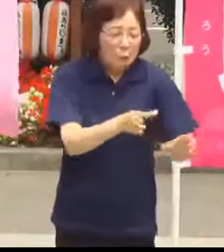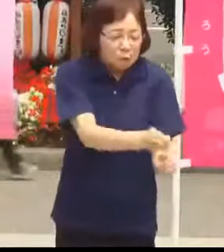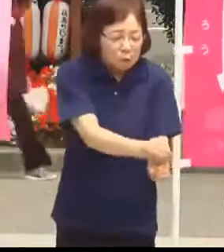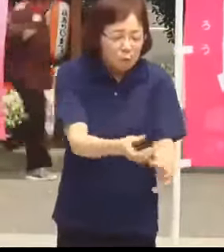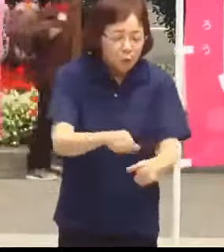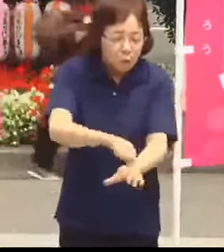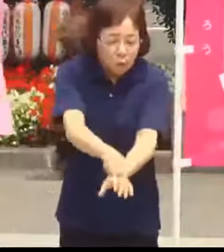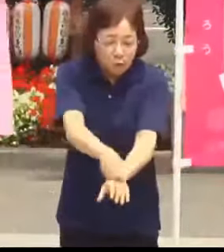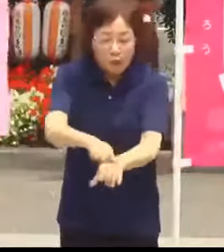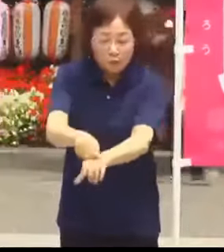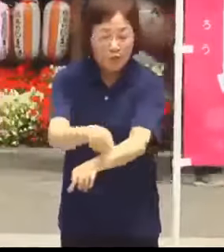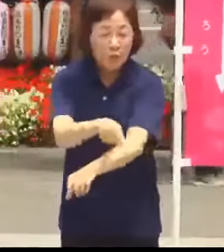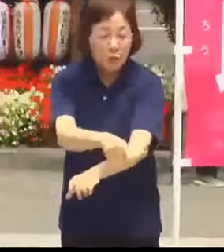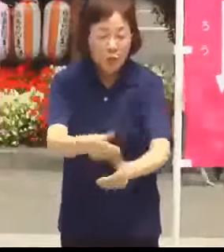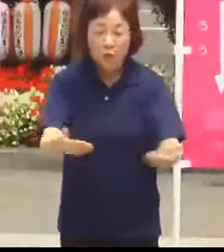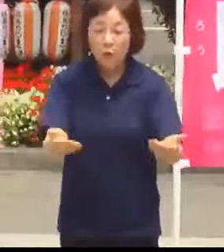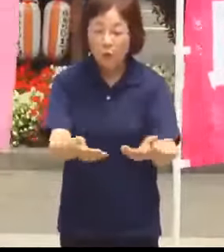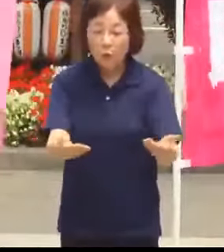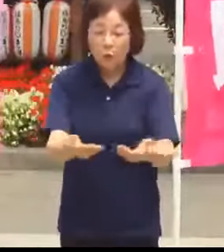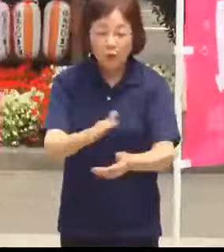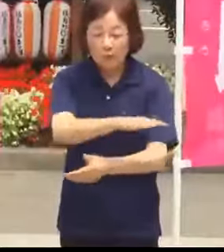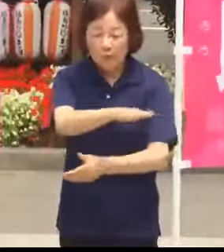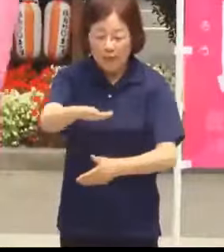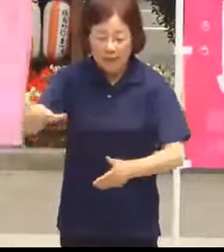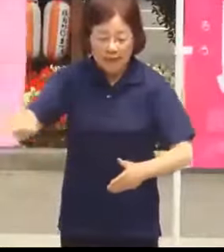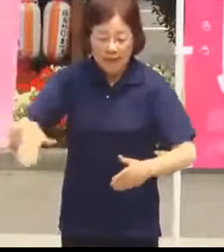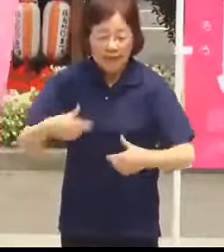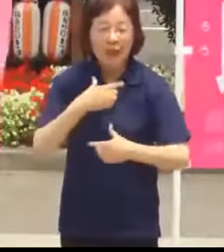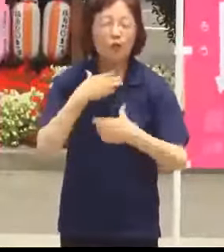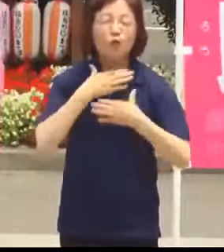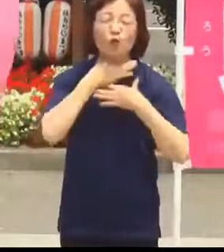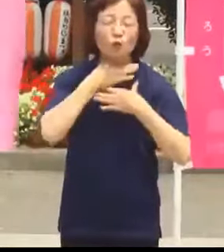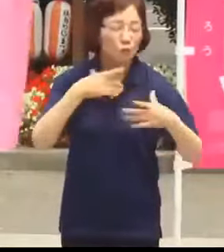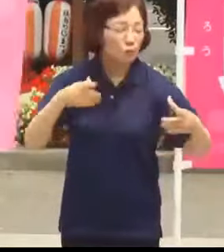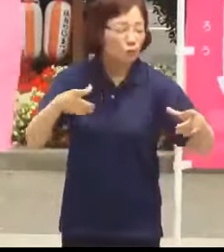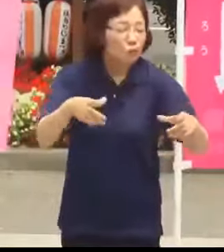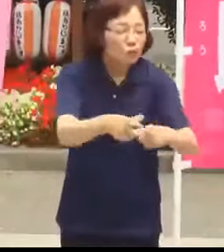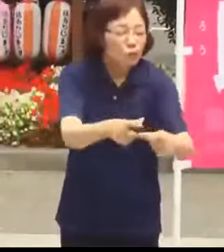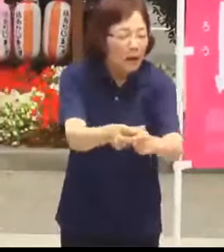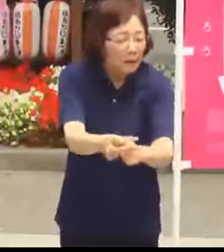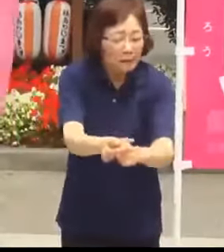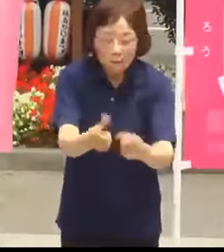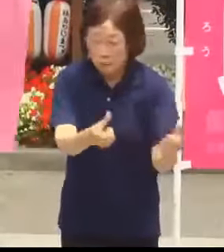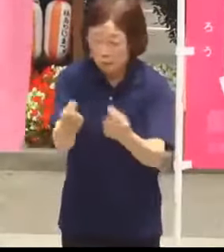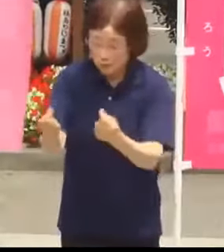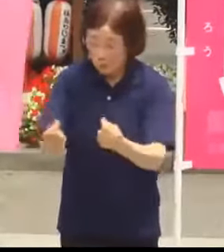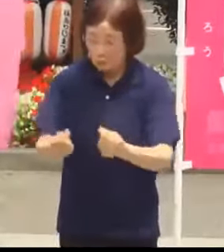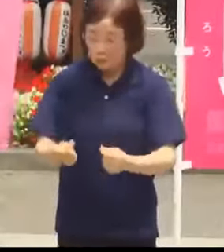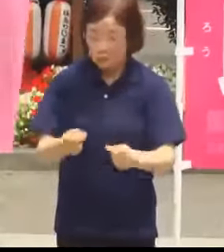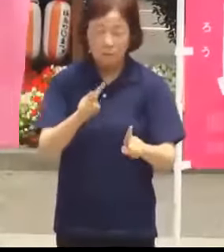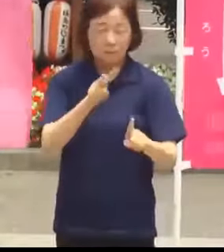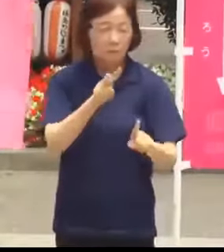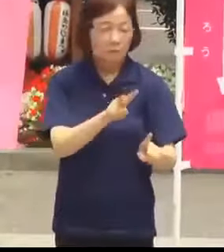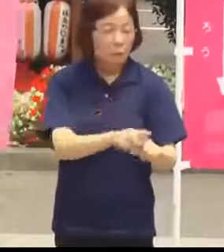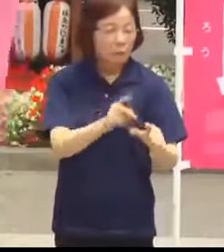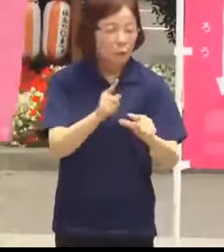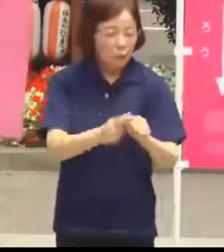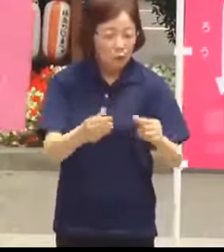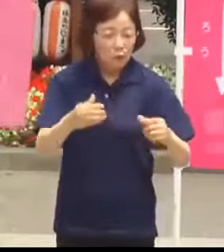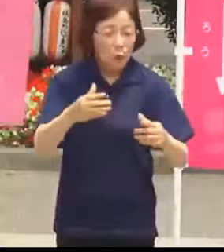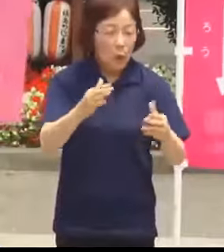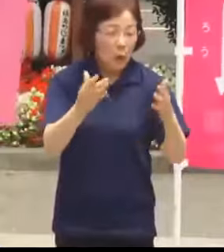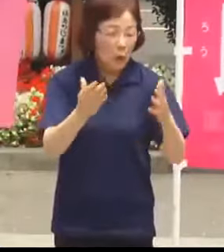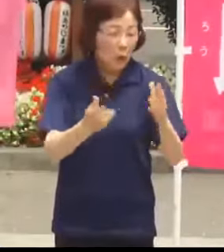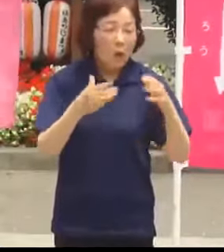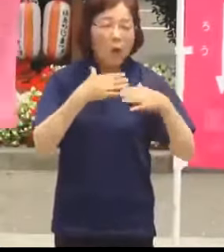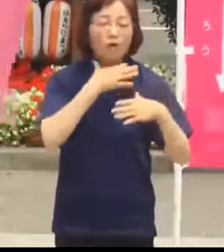この国の労働者の多くの首を絞める事っていう話にならないですか中小企業の首を絞めるってことは